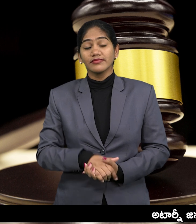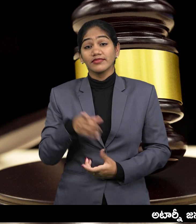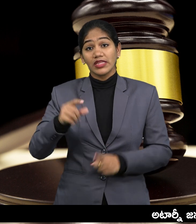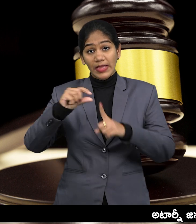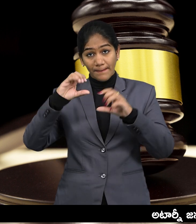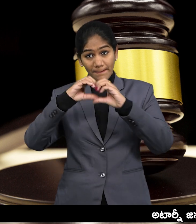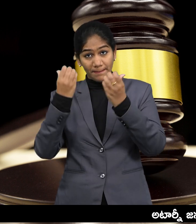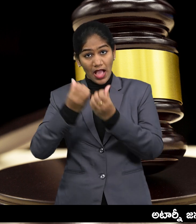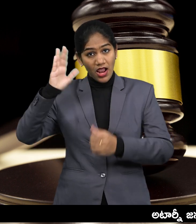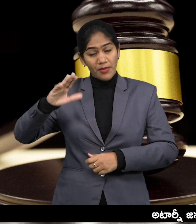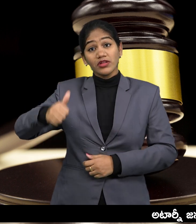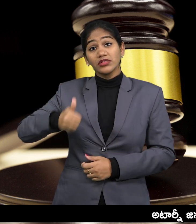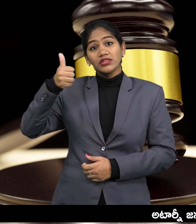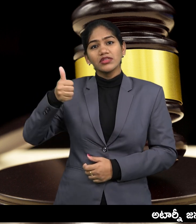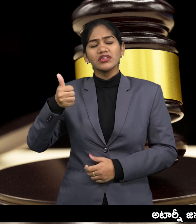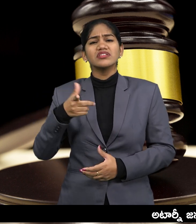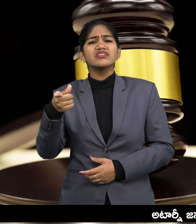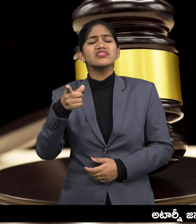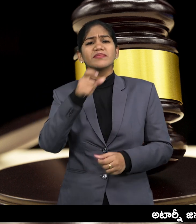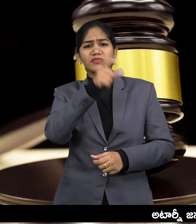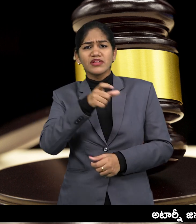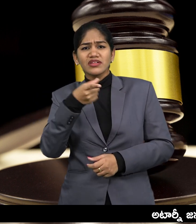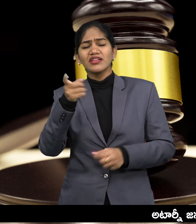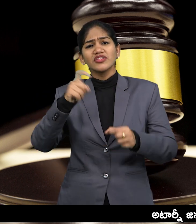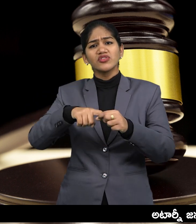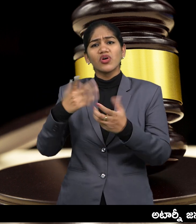అటార్నీ జనరల్ అన్ని కోర్టులలో పాల్గొనవచ్చు.